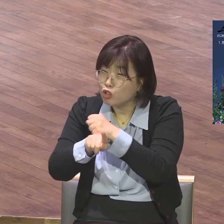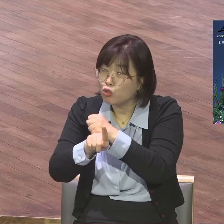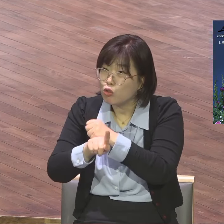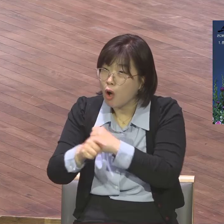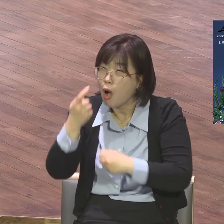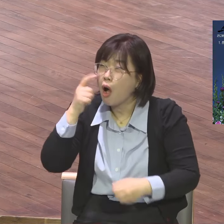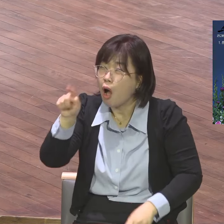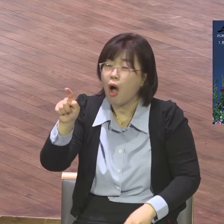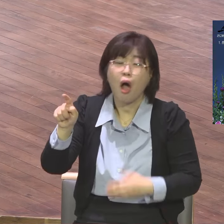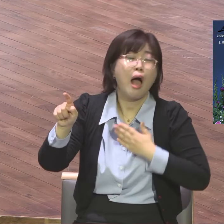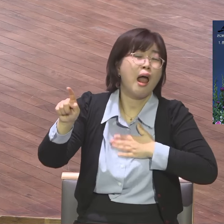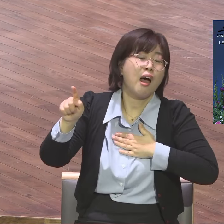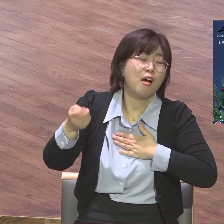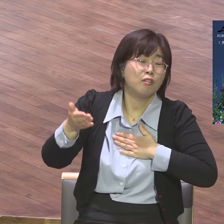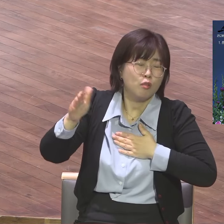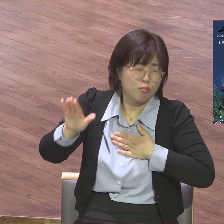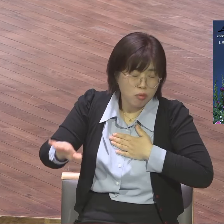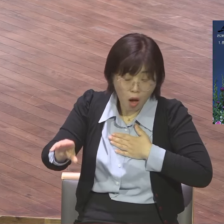따라가요.